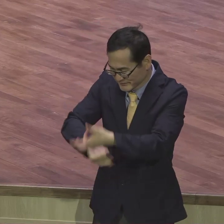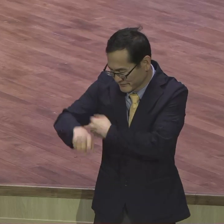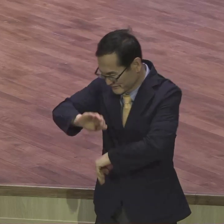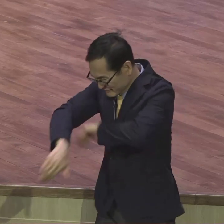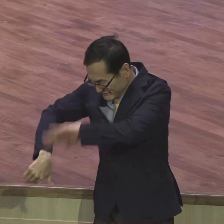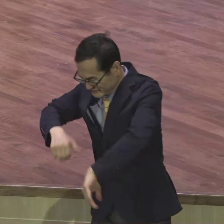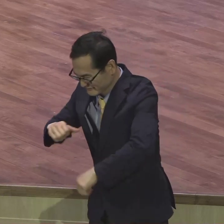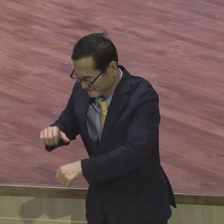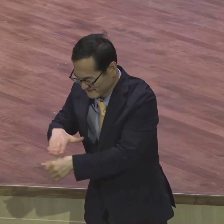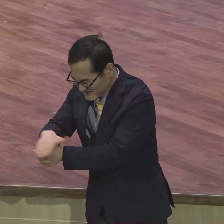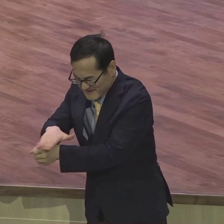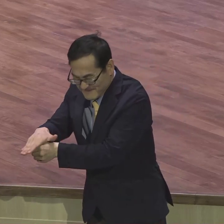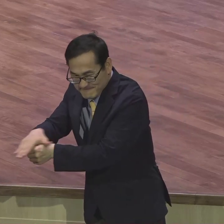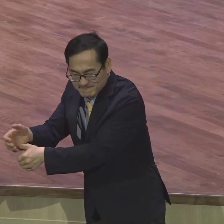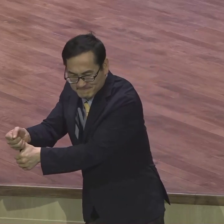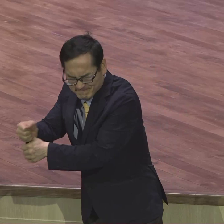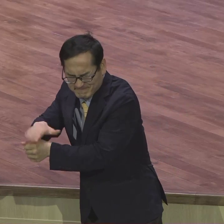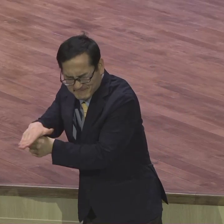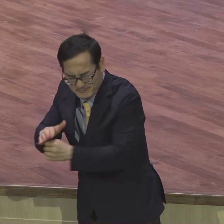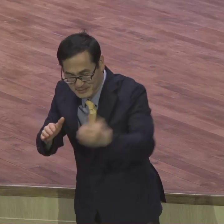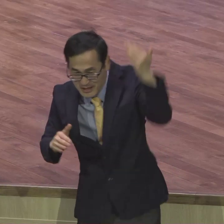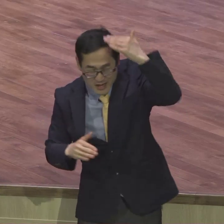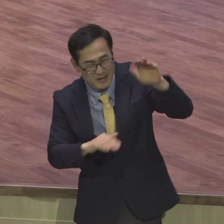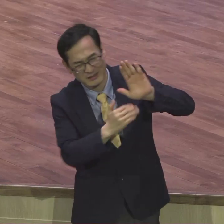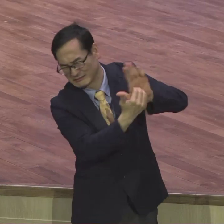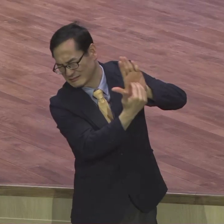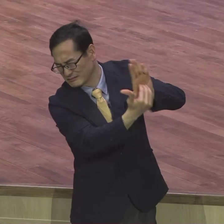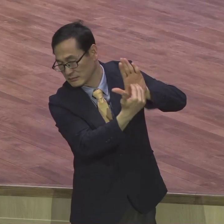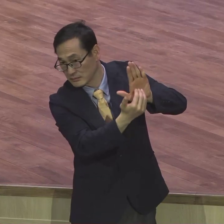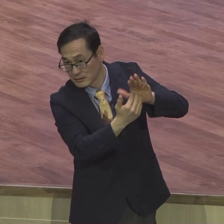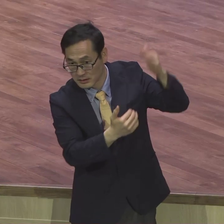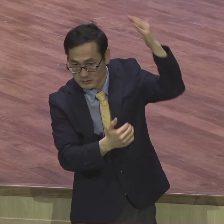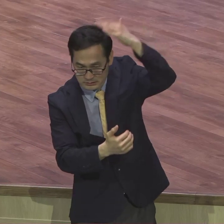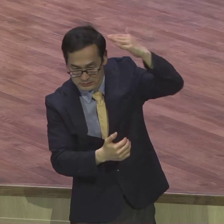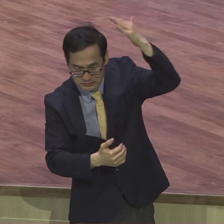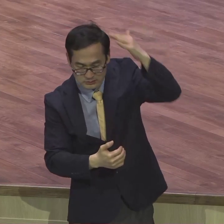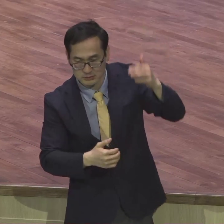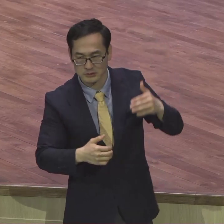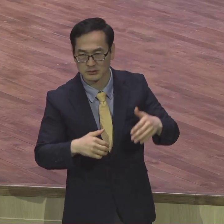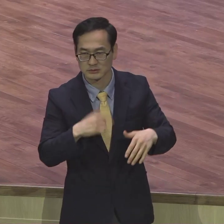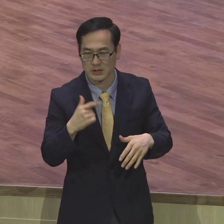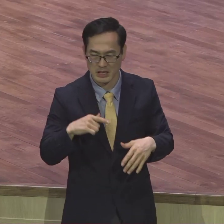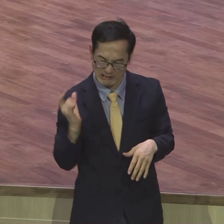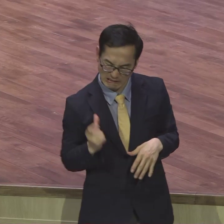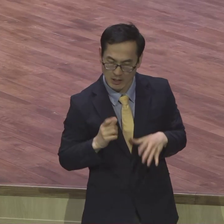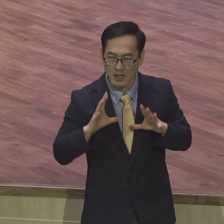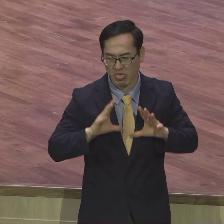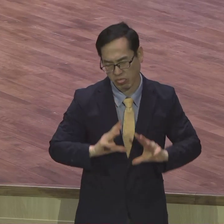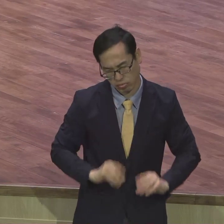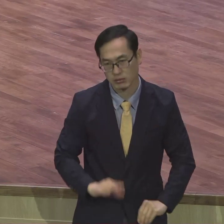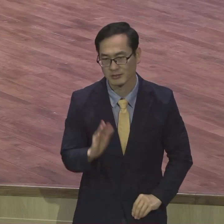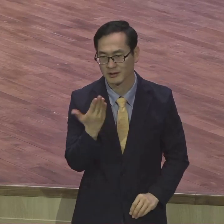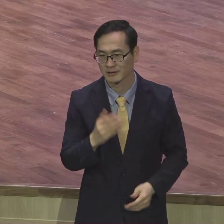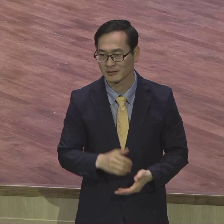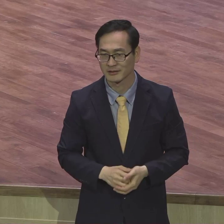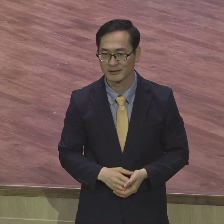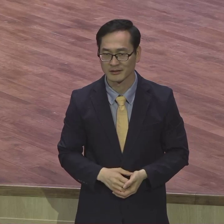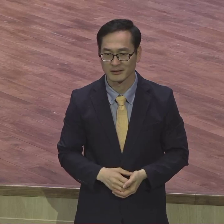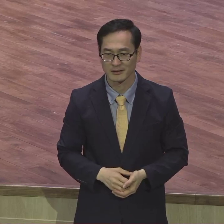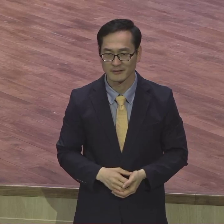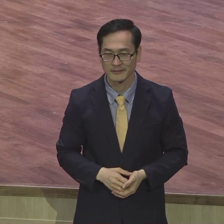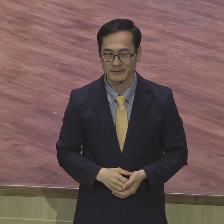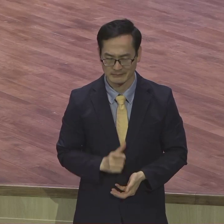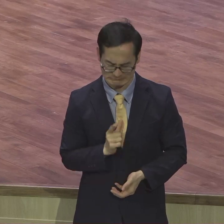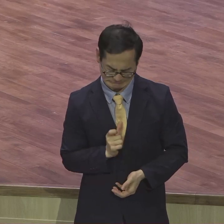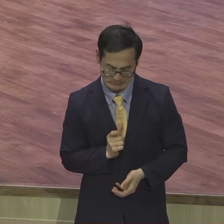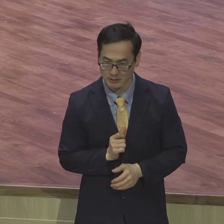자기에 찾아왔는데 다 이겼다는 것이요. 모든 과거에 다 청산됐다는 것이요. 정말 해방됐다는 것이요. 자유했다는